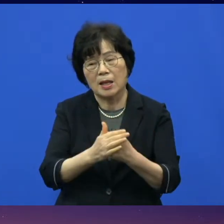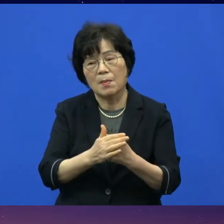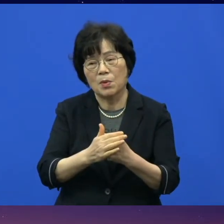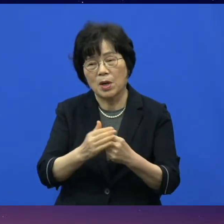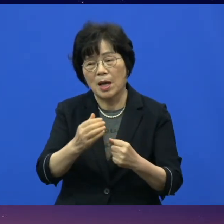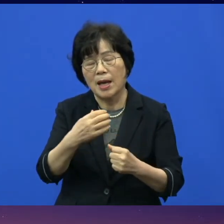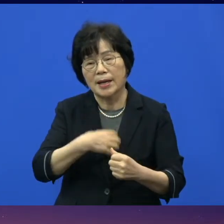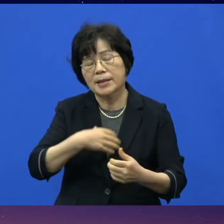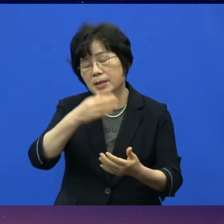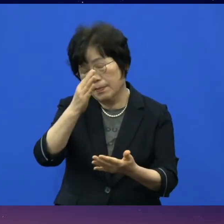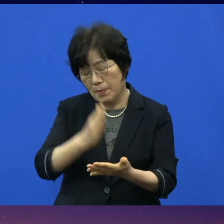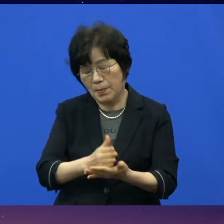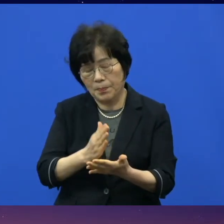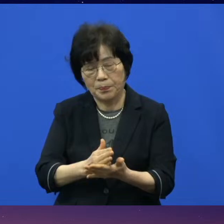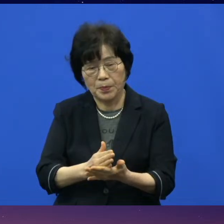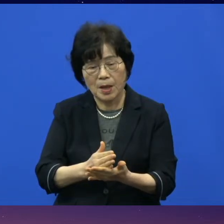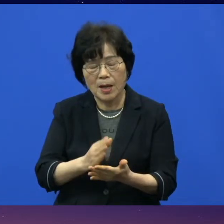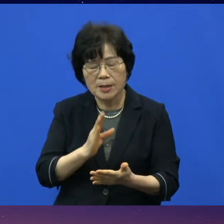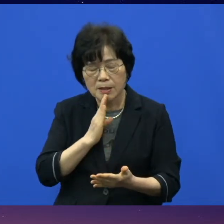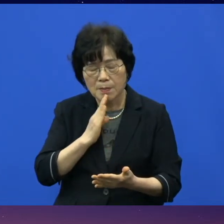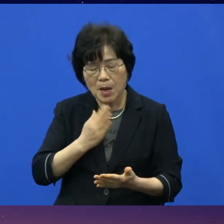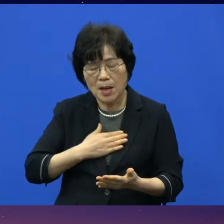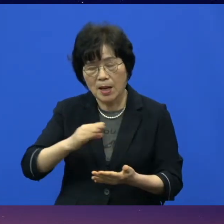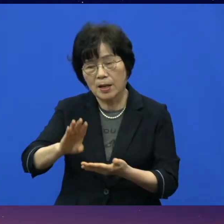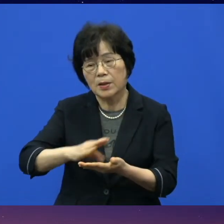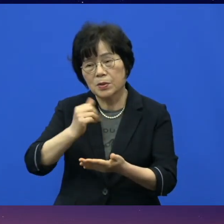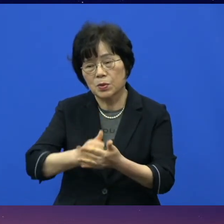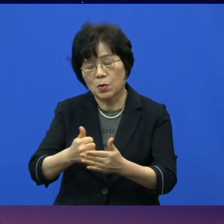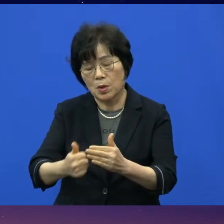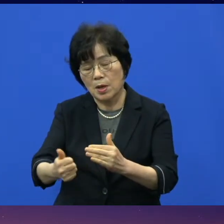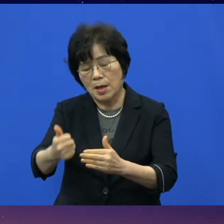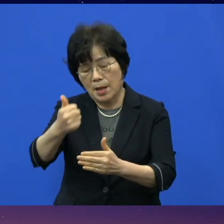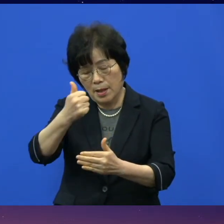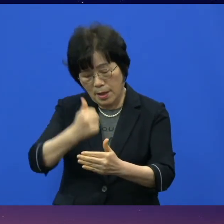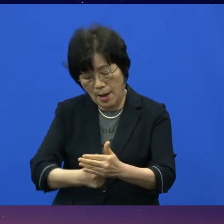정말 내가 예수 그리스도를 담고 있느냐는 담고.